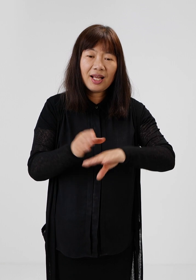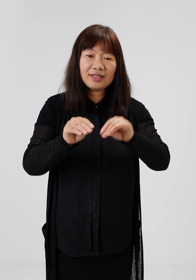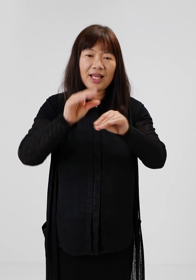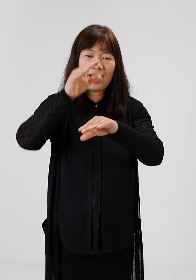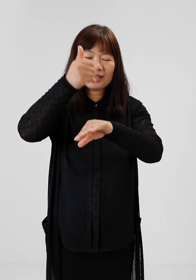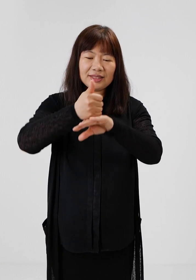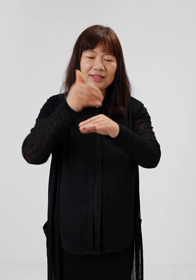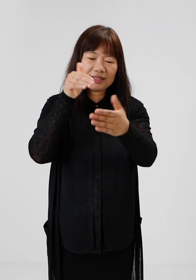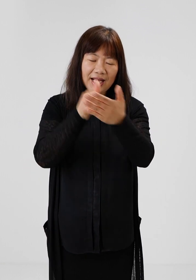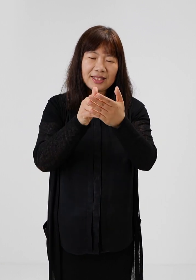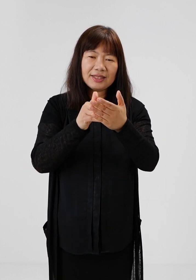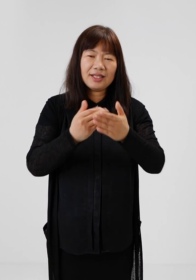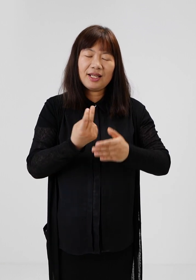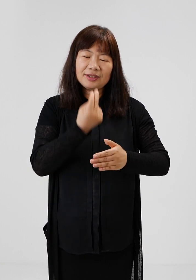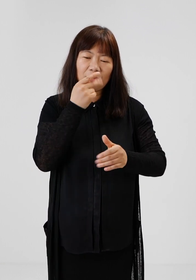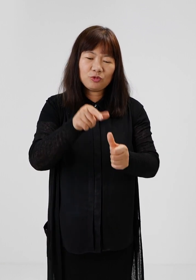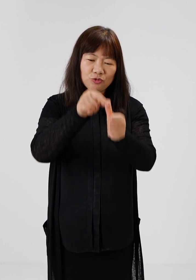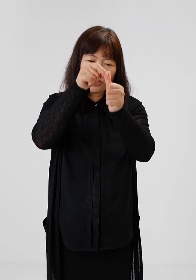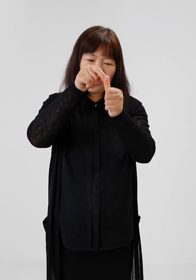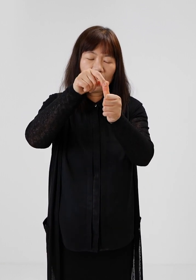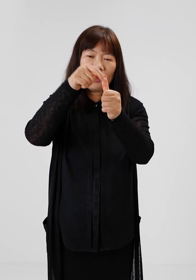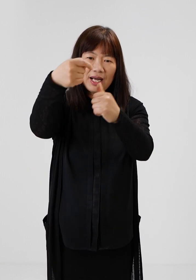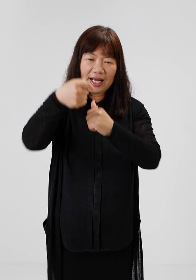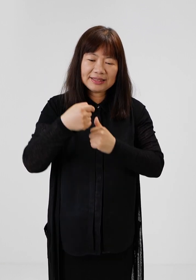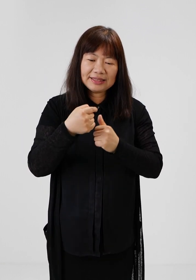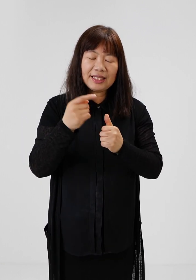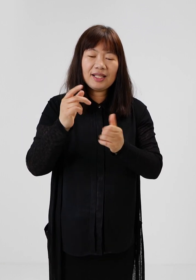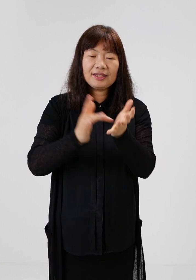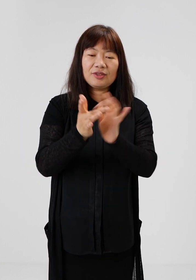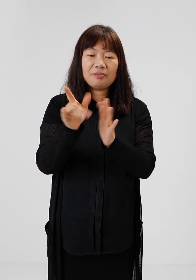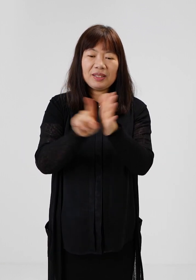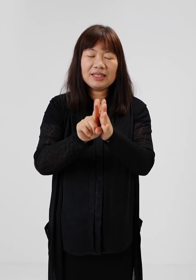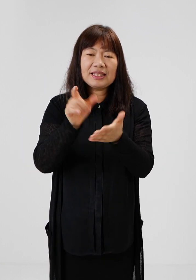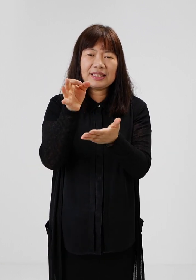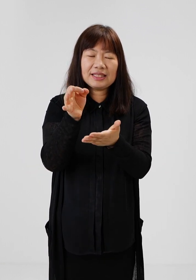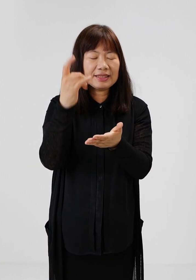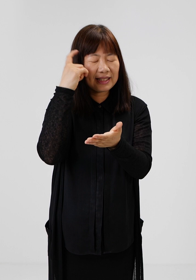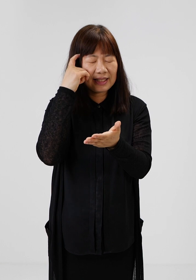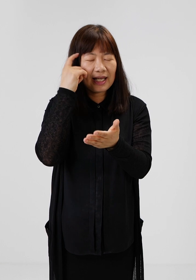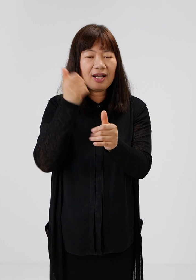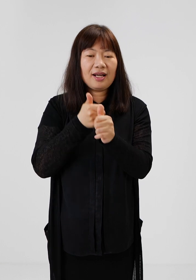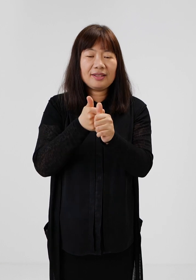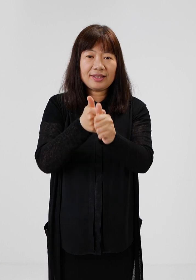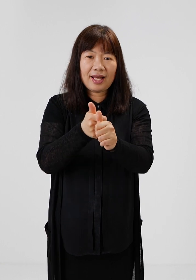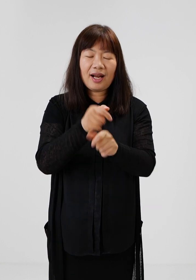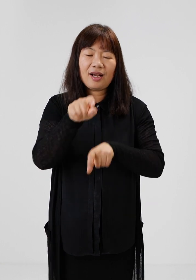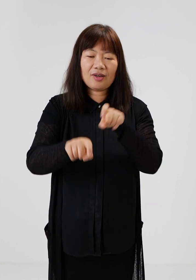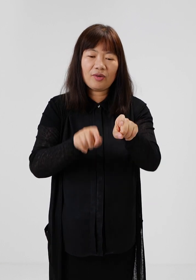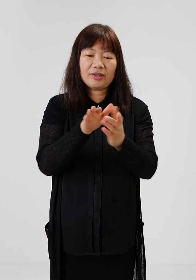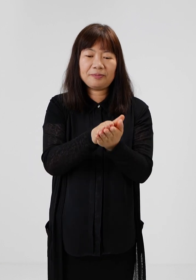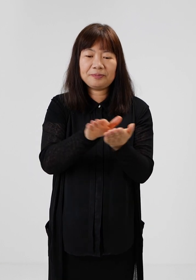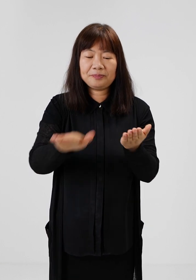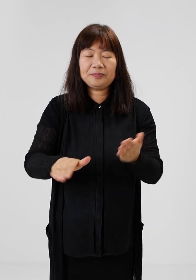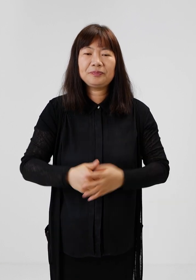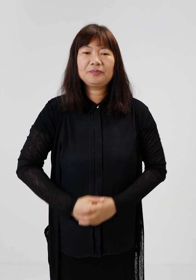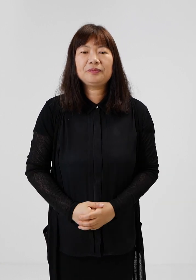땅끝까지 세상 끝날까지 생명을 구원하라는 그리스도의 가치를 붙들고 저는